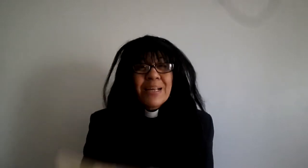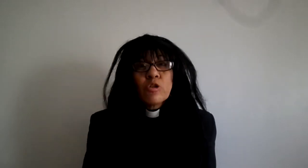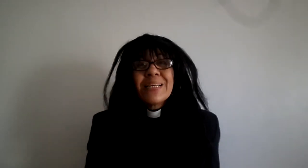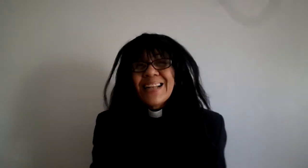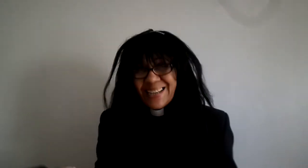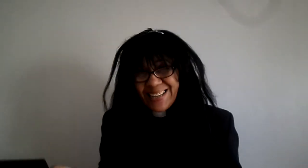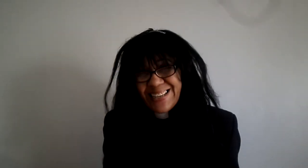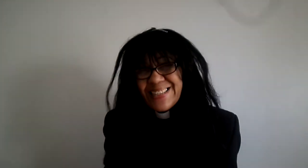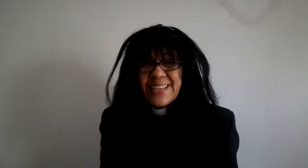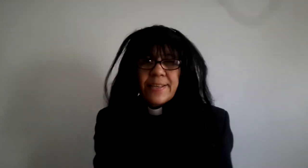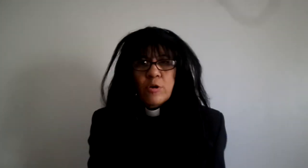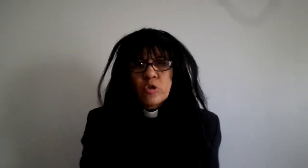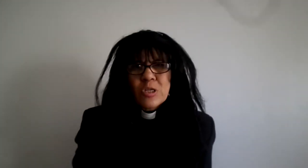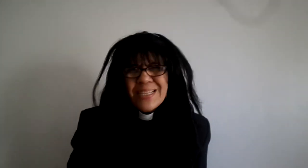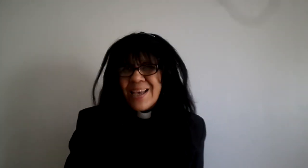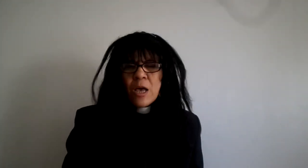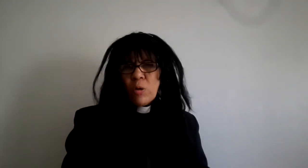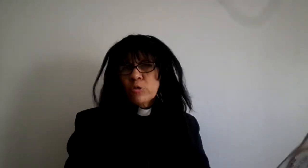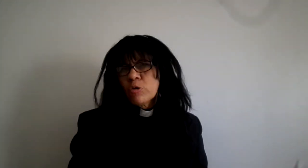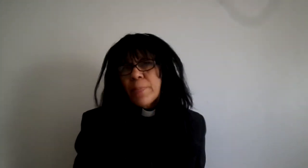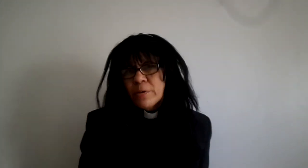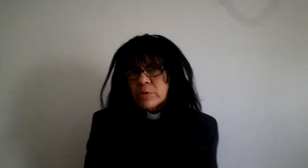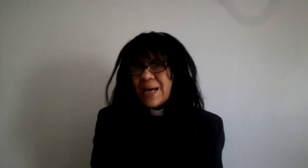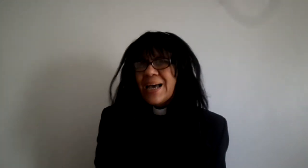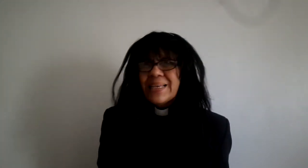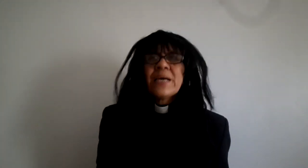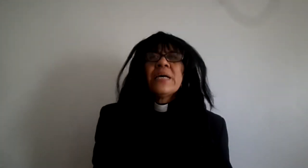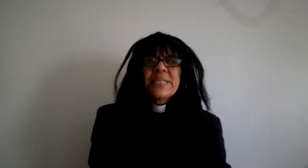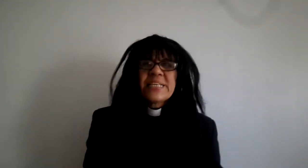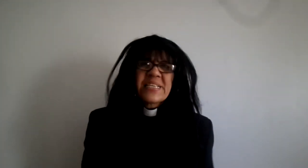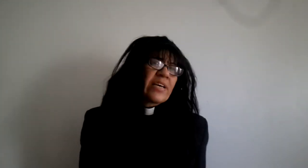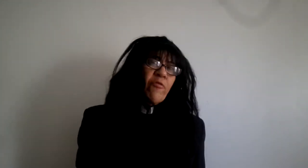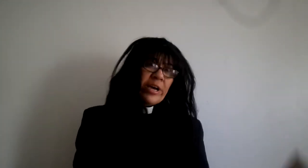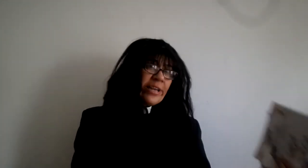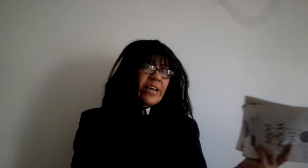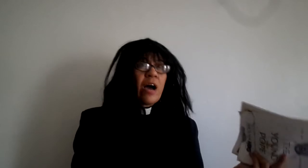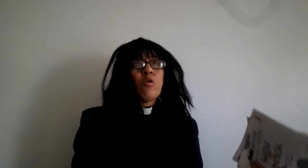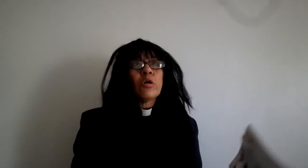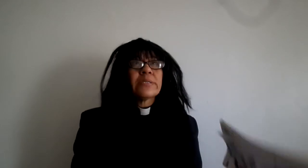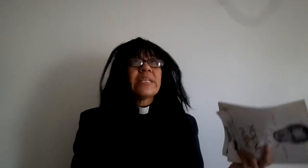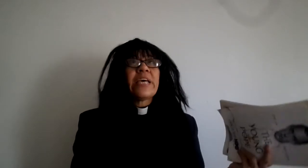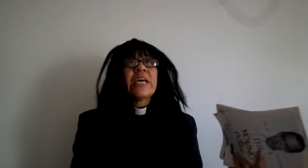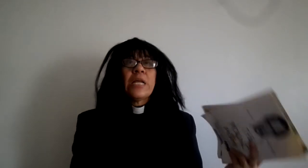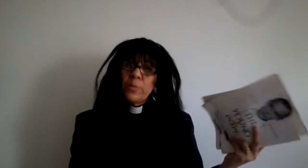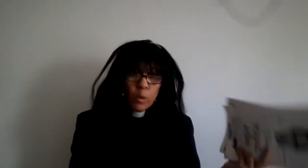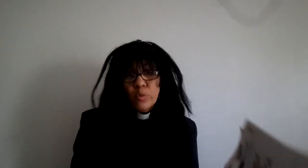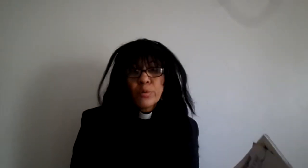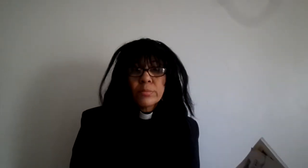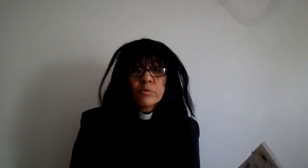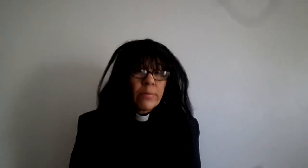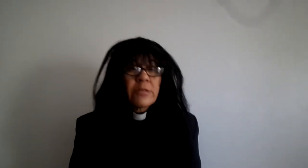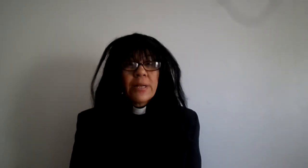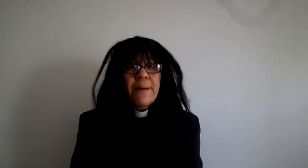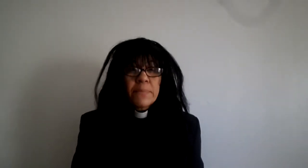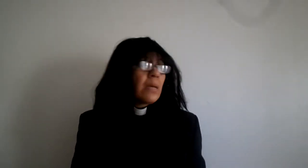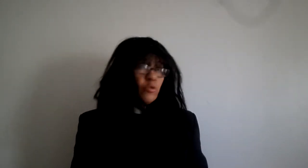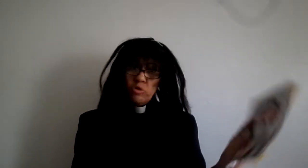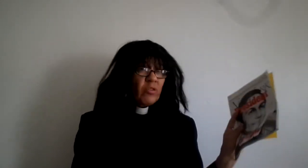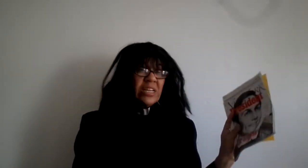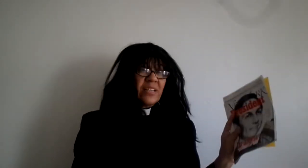hablando de la creencia de Dios. Entonces, cuando tú le preguntas a alguien, te dice que fue creada del mon, ¿tú lo viste, verdad? Yo no fui creada